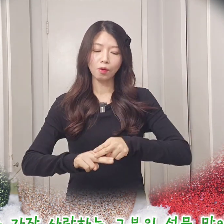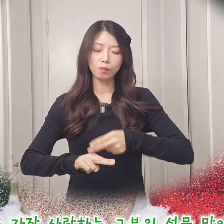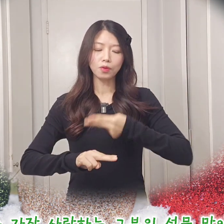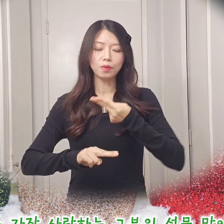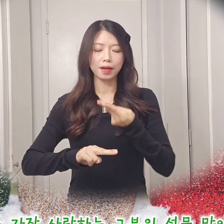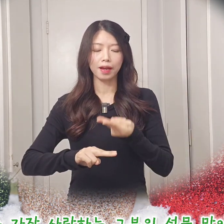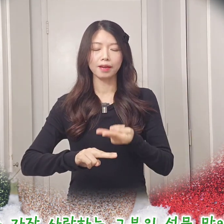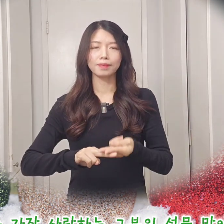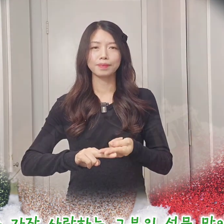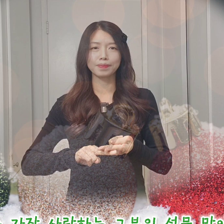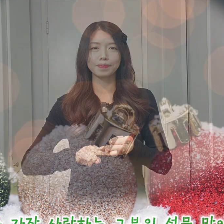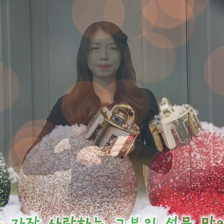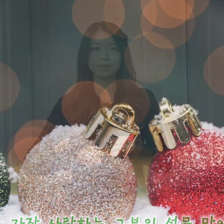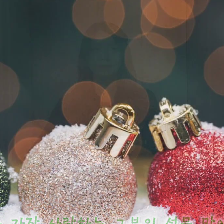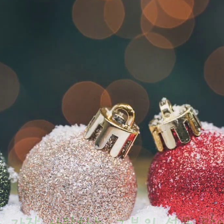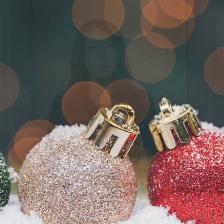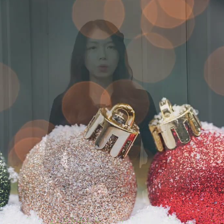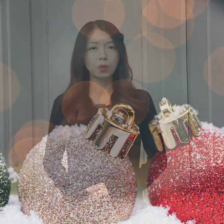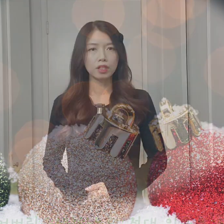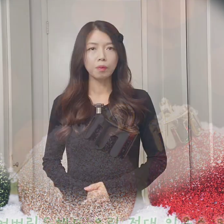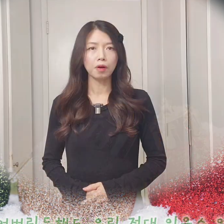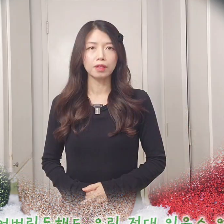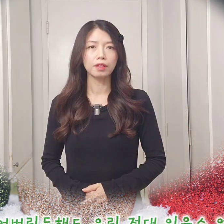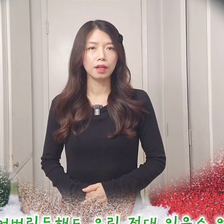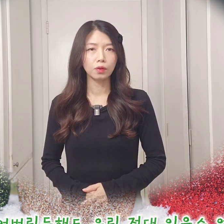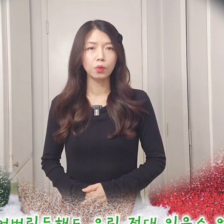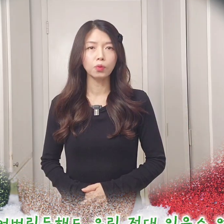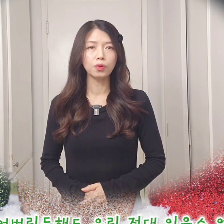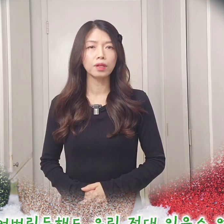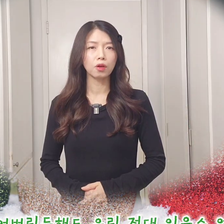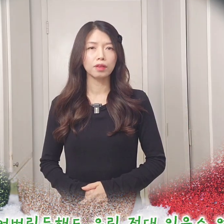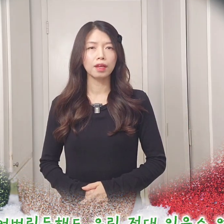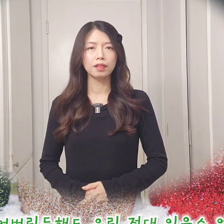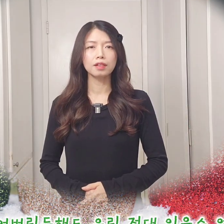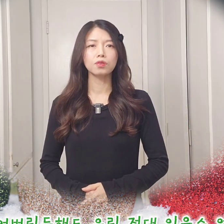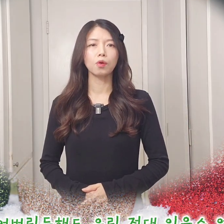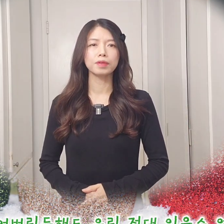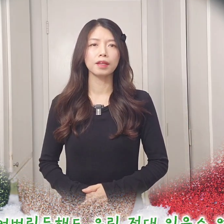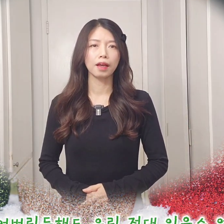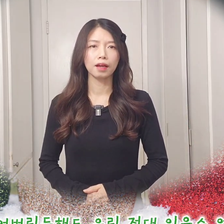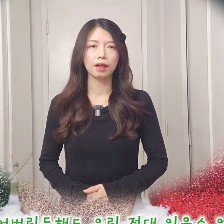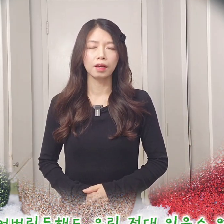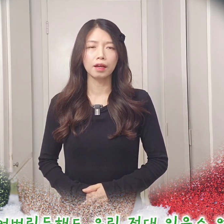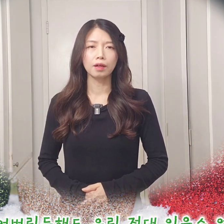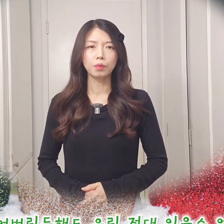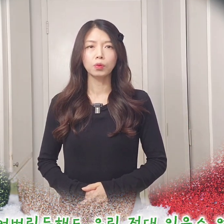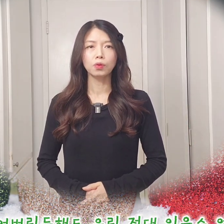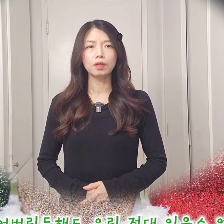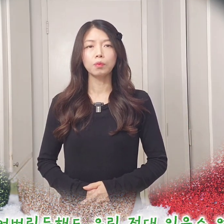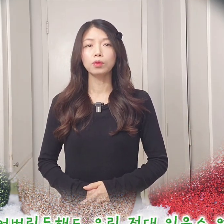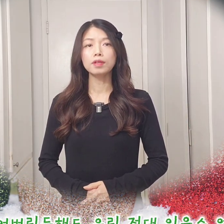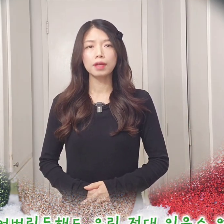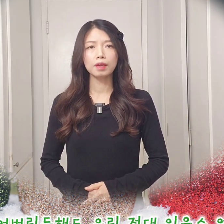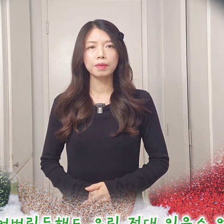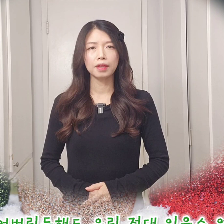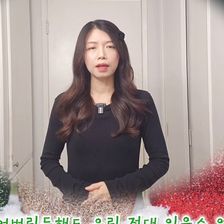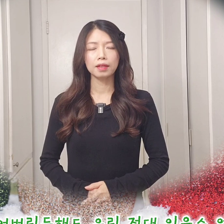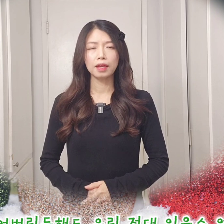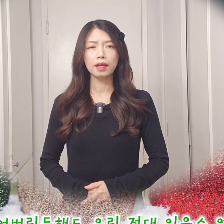선물 말이야. 모두 잊어버린 듯해도 우린 절대 잊을 수 없잖아. 모두는 모든 사람인데